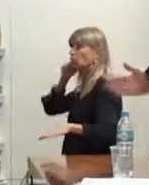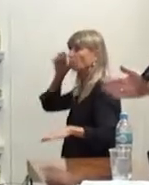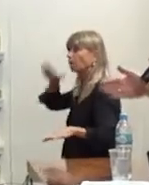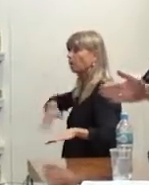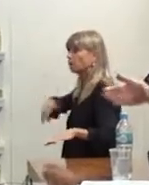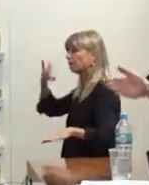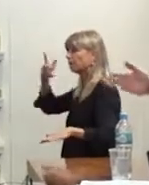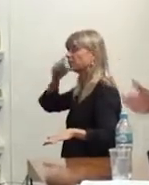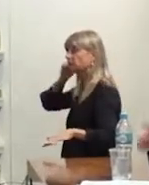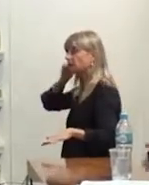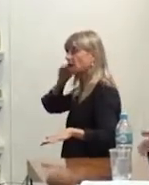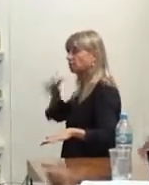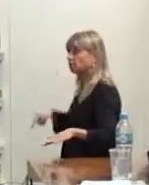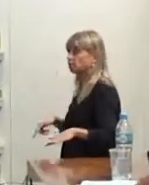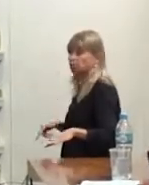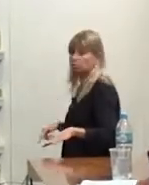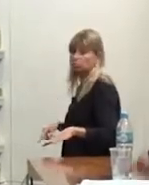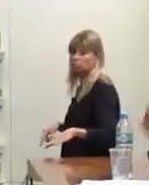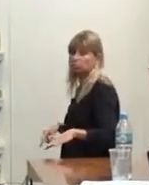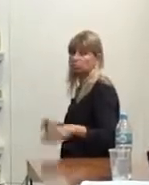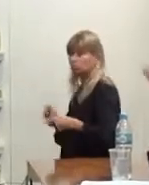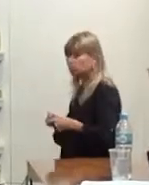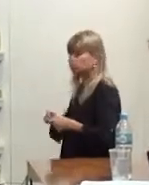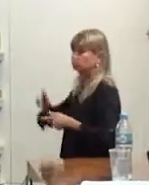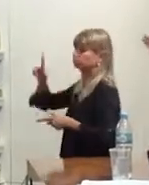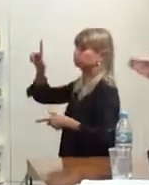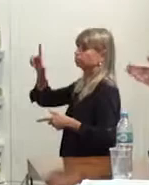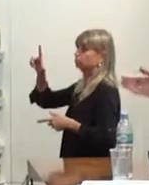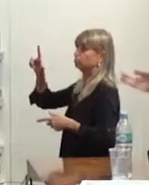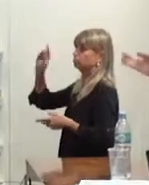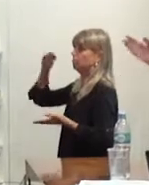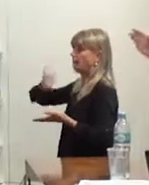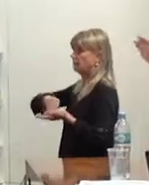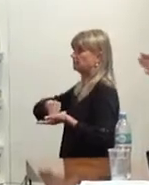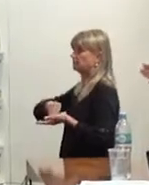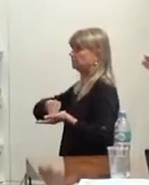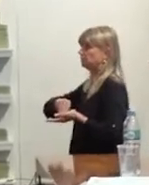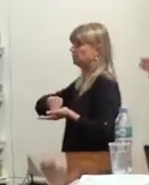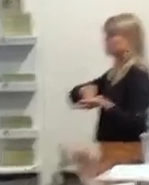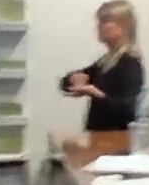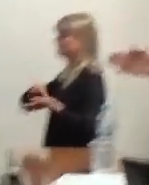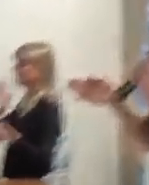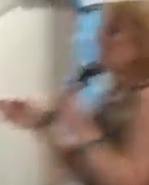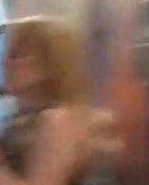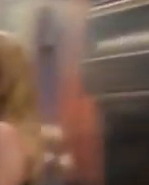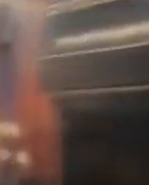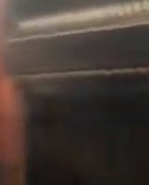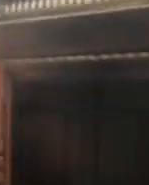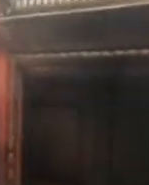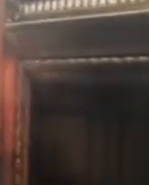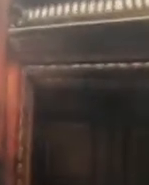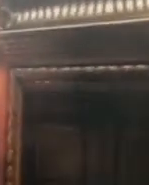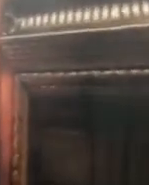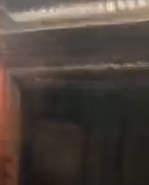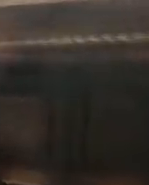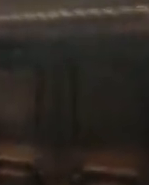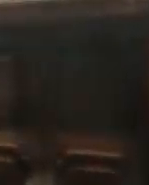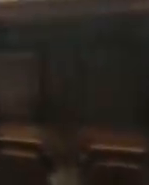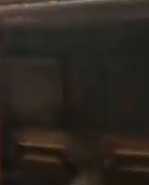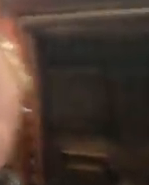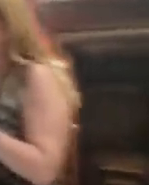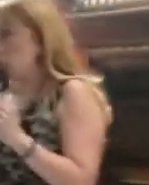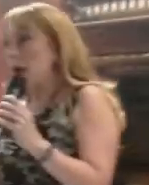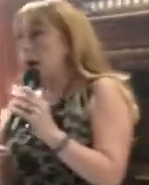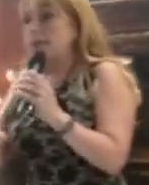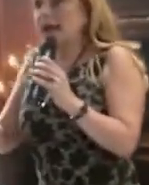3 años. Nosotros extendemos en nuestro proyecto de ley la gratuidad en el transporte para los niños menores de